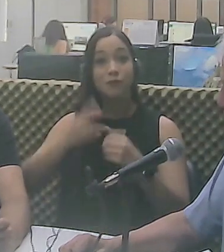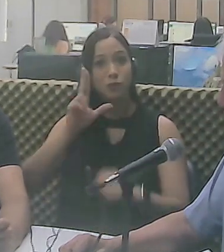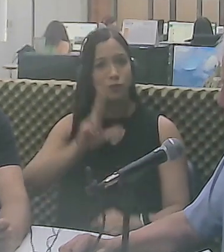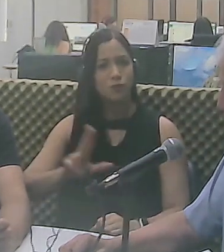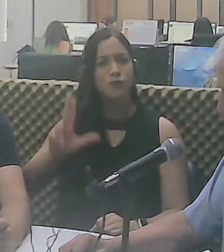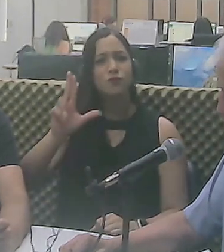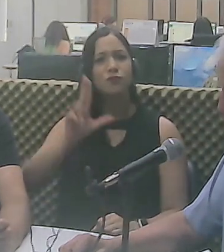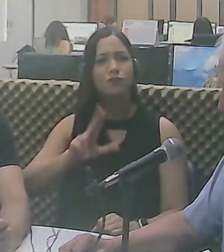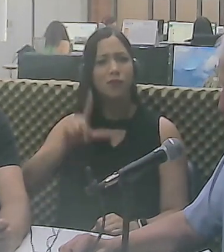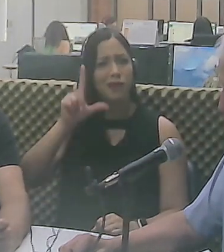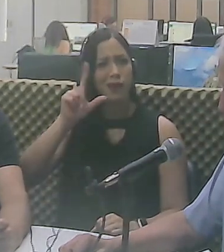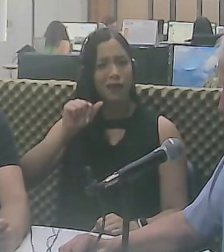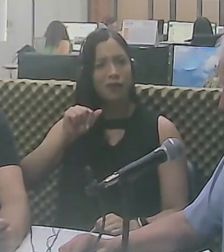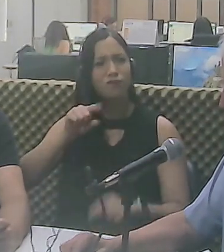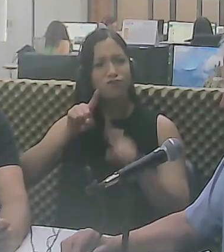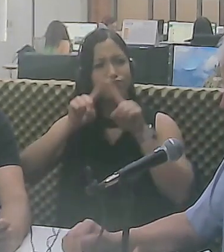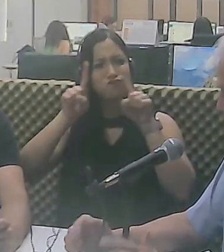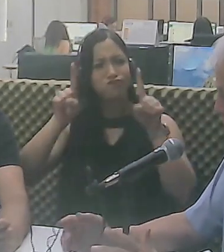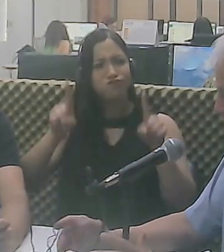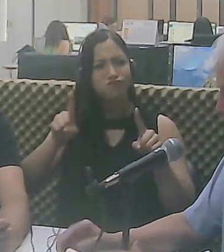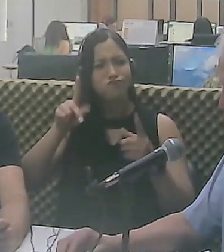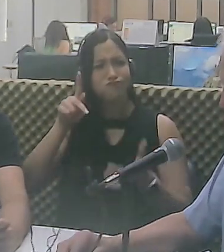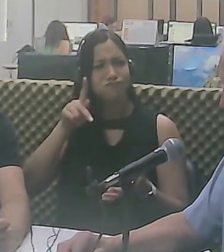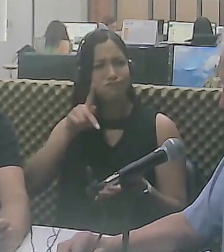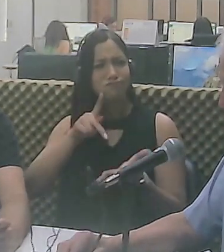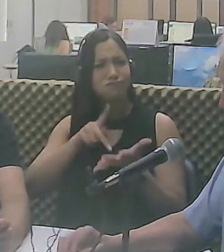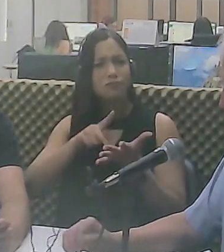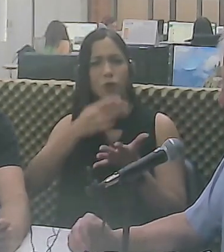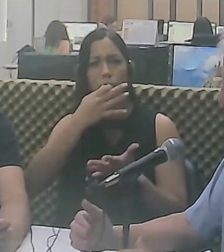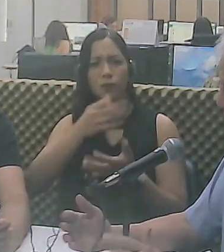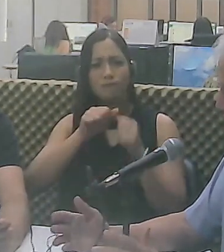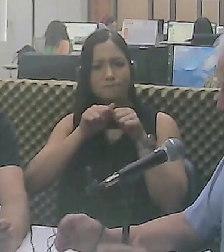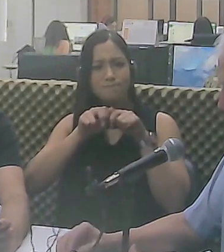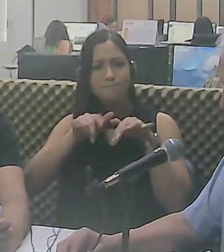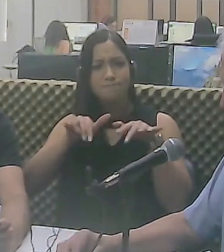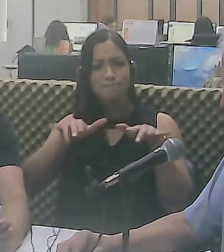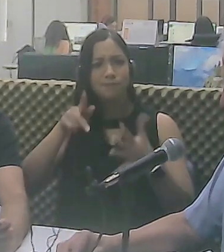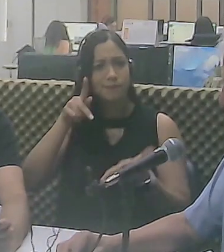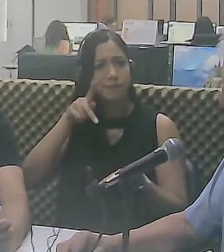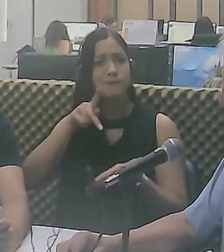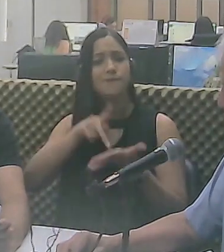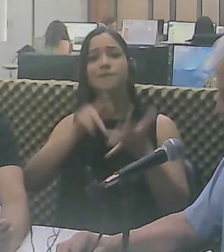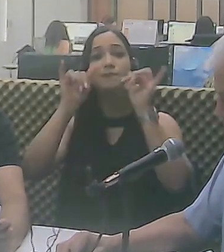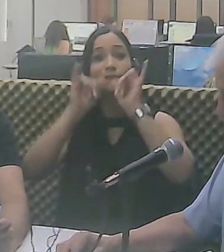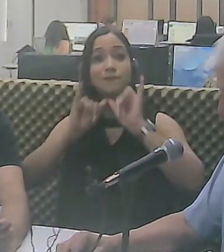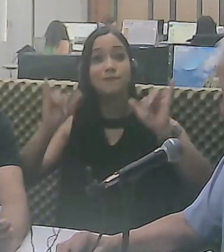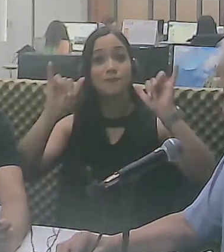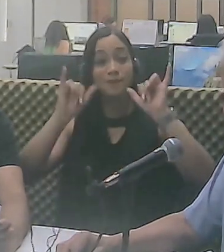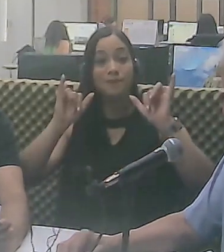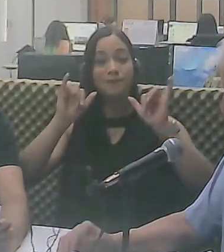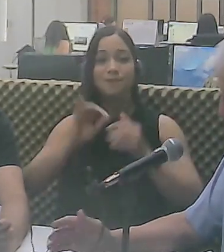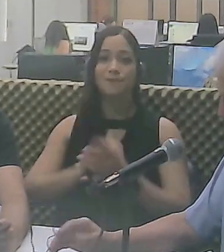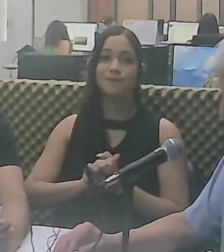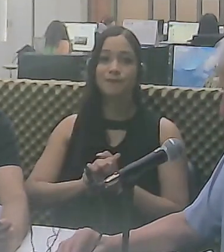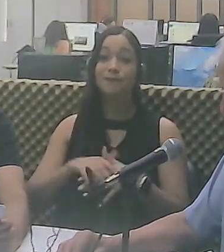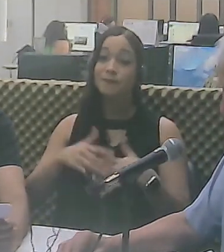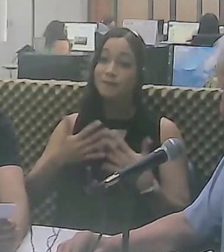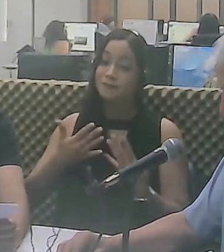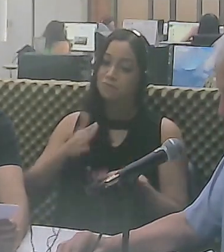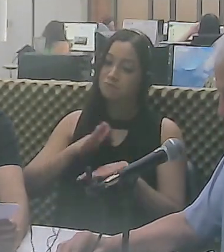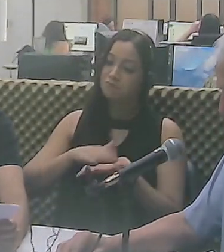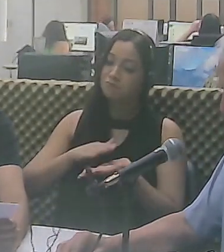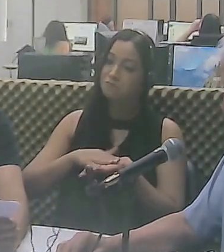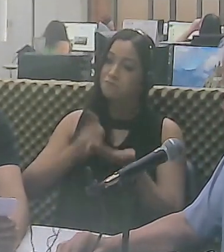que são grandes colaboradores que são formadores de opinião e que leva realmente a mensagem à população Então primeiramente